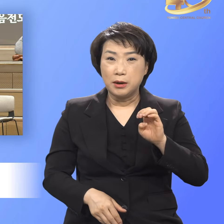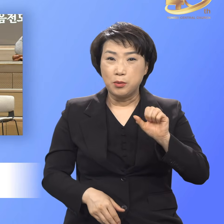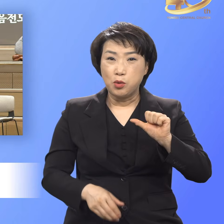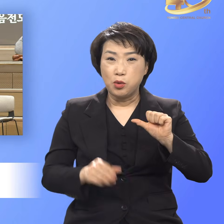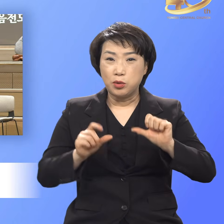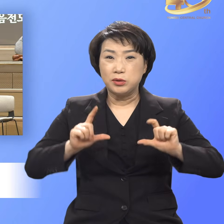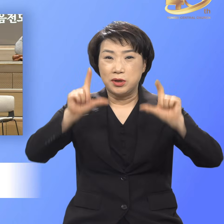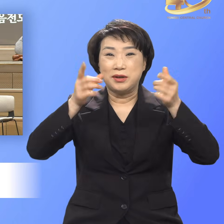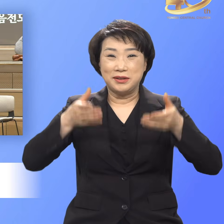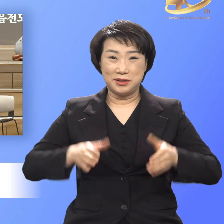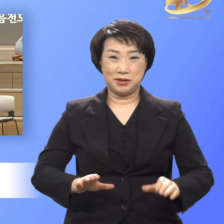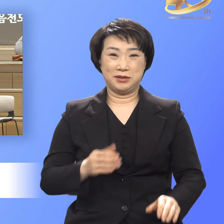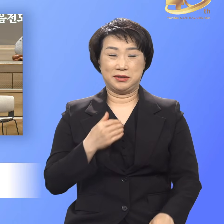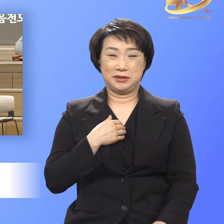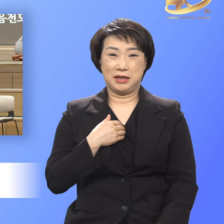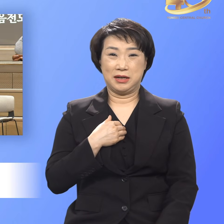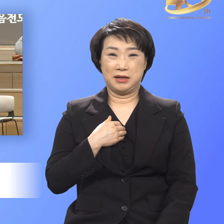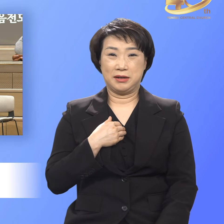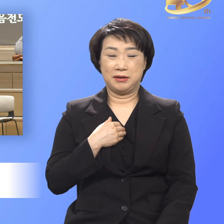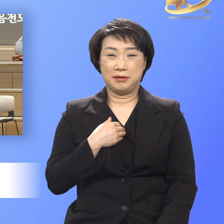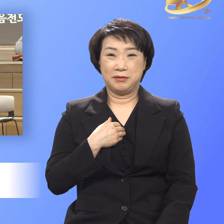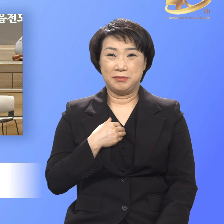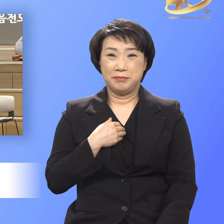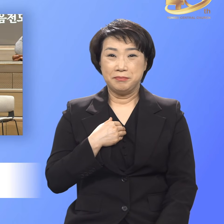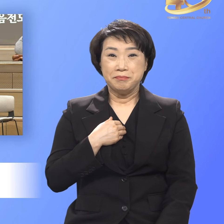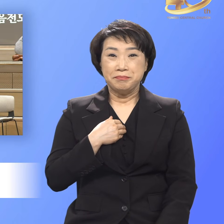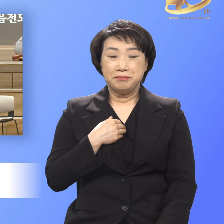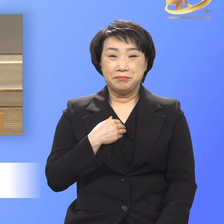1945년도 태어났어요.